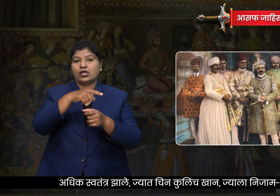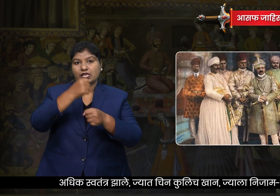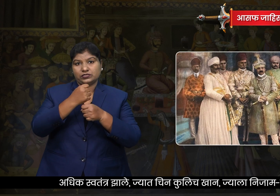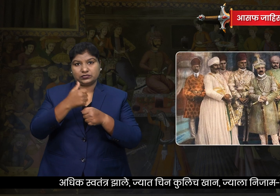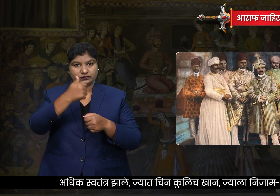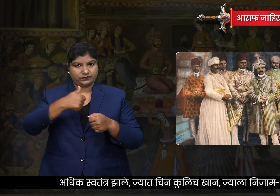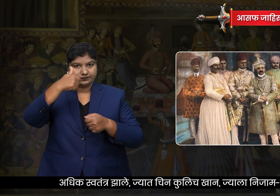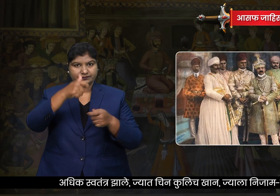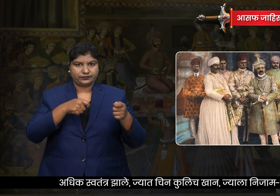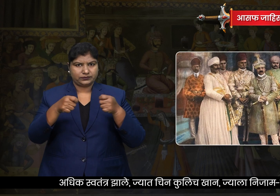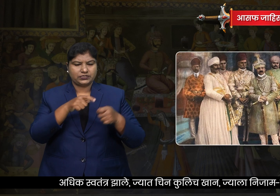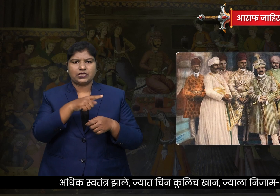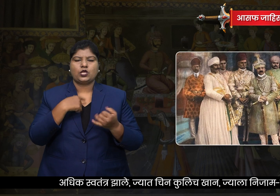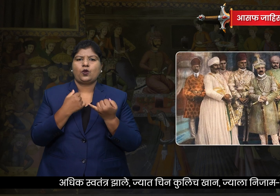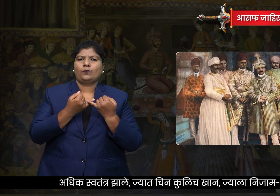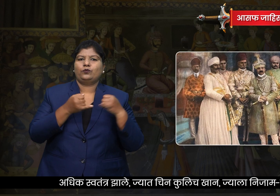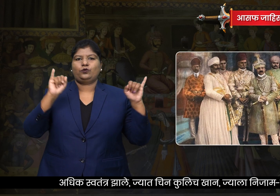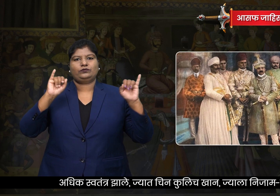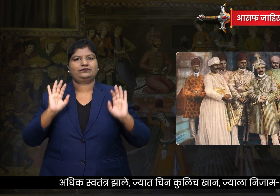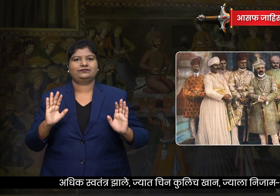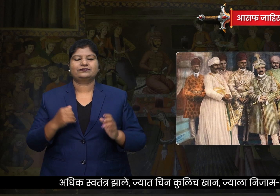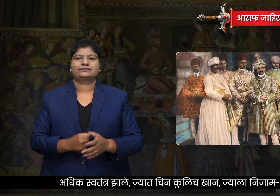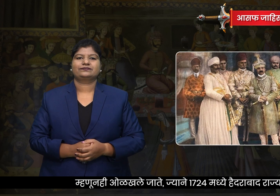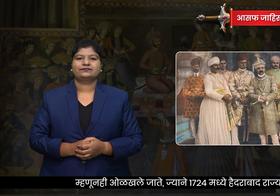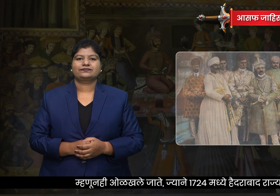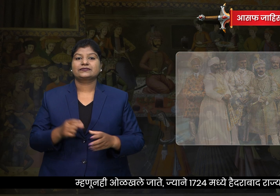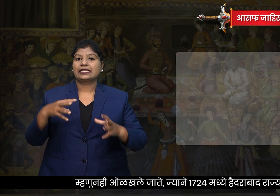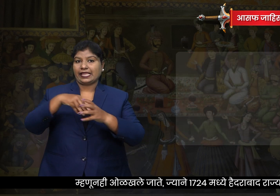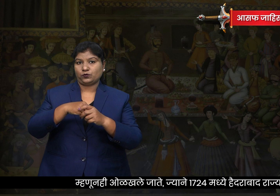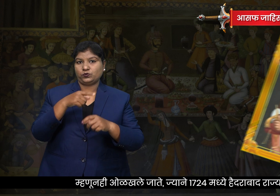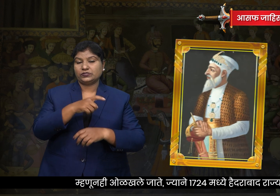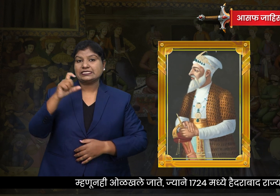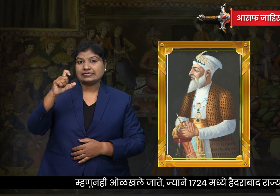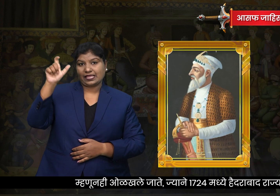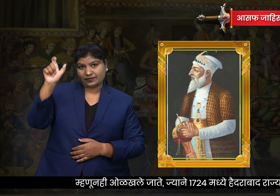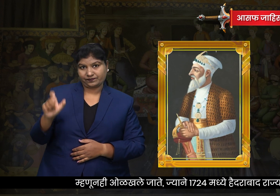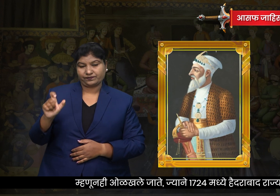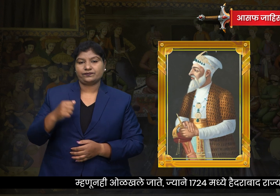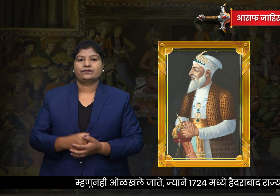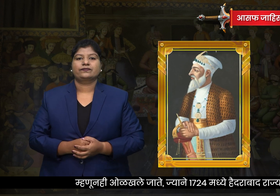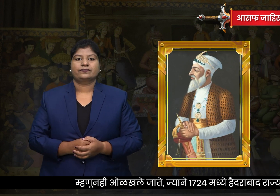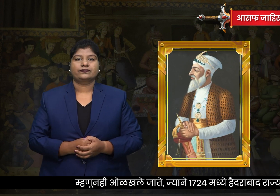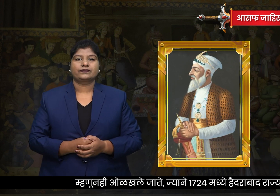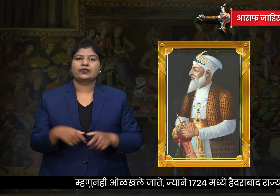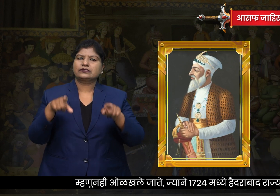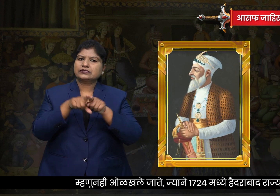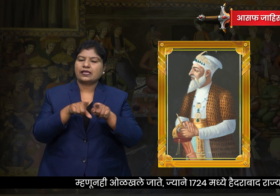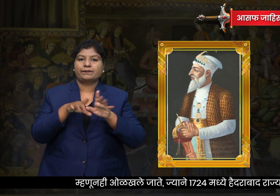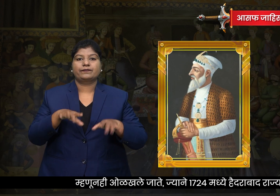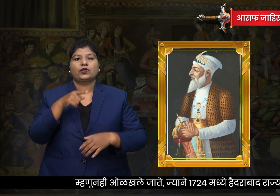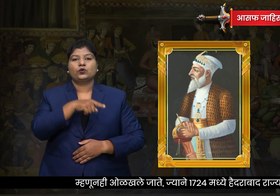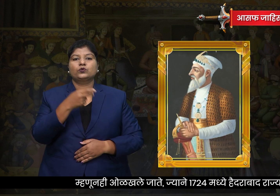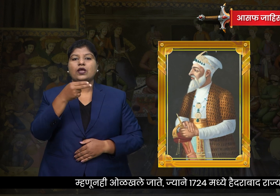चीन कुलीच खान, ज्याला निजाम उल मुल्क म्हणूनही ओळखले जाते, ज्याने 1724